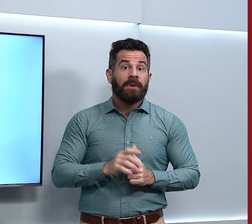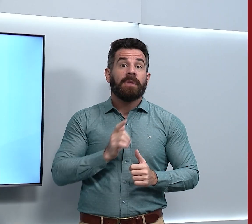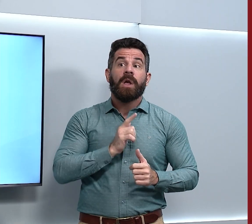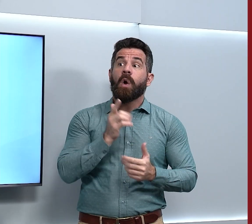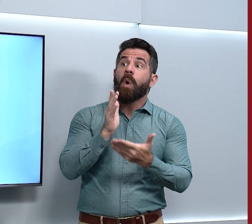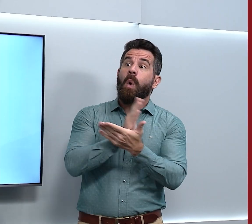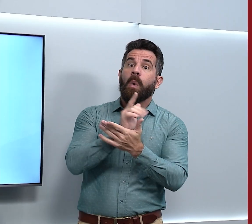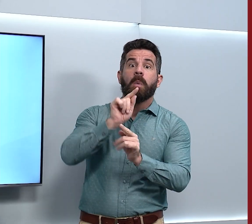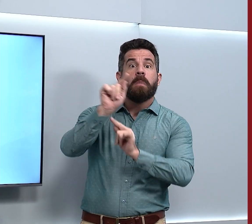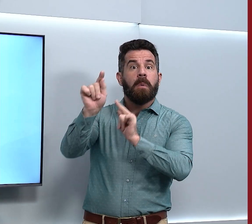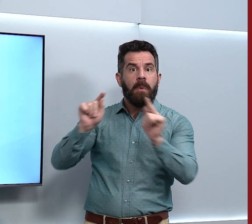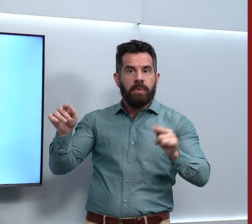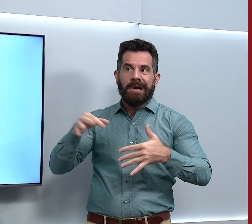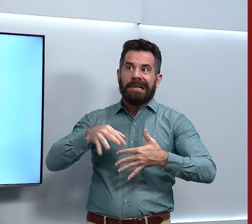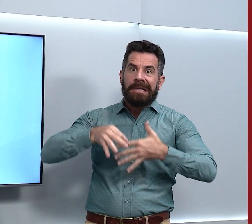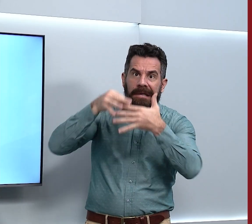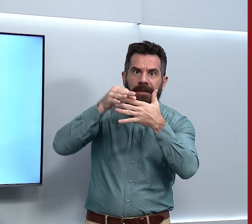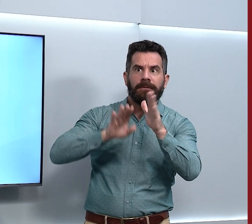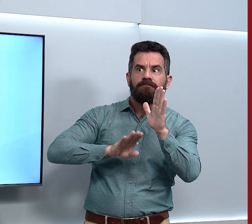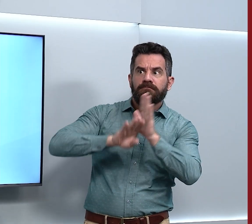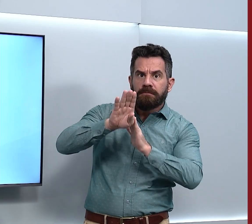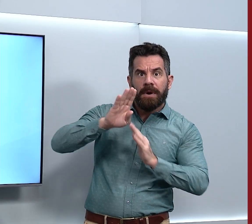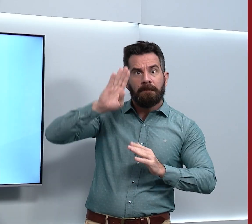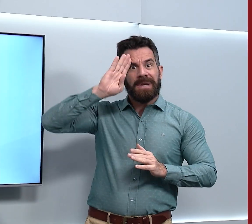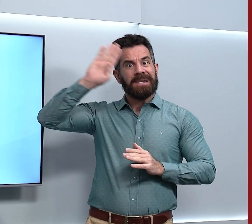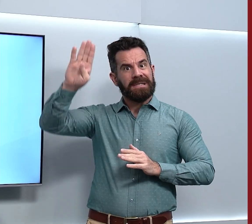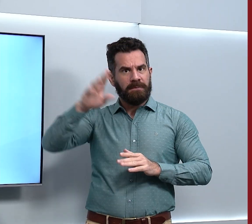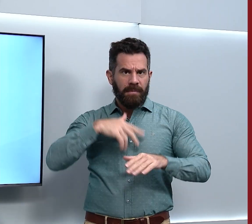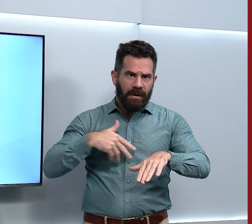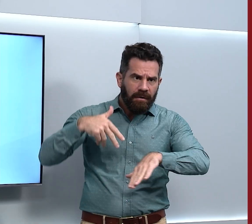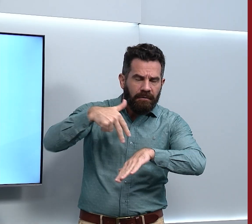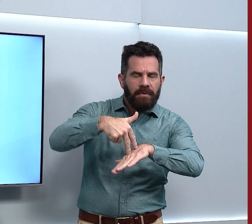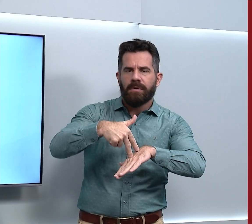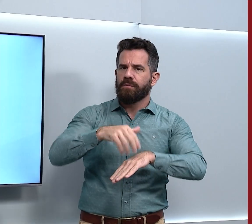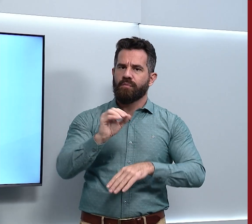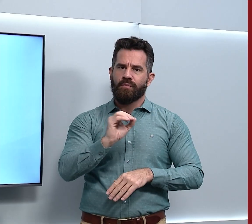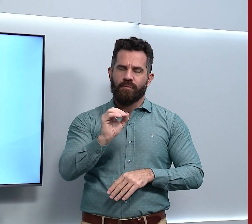aliado ocidental estava no lançamento.